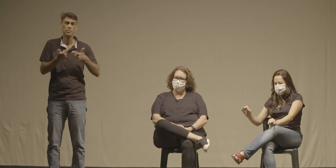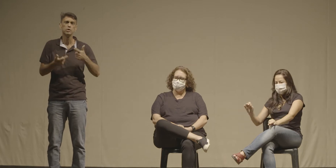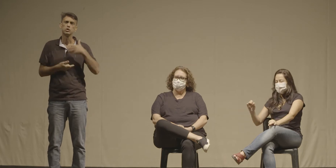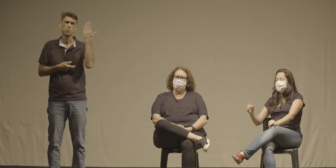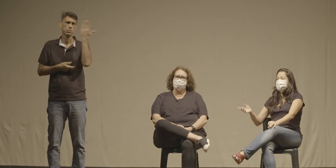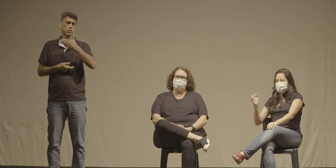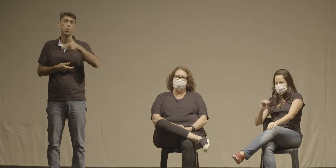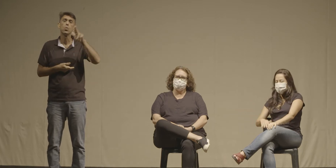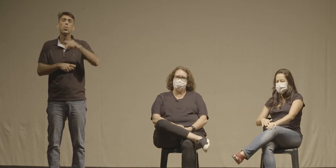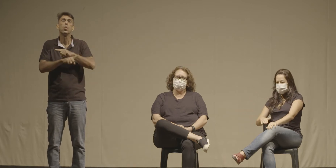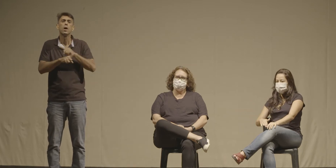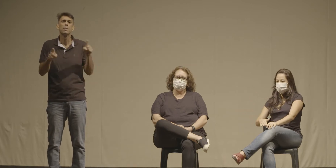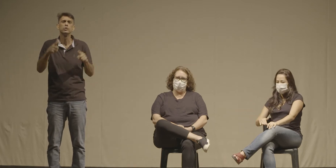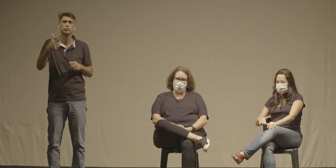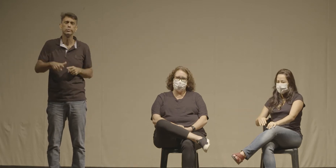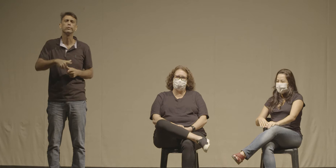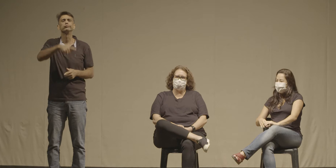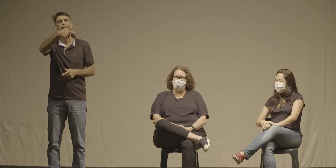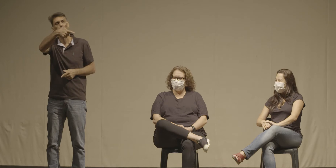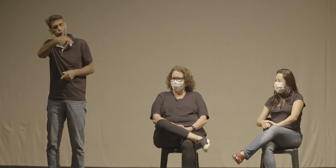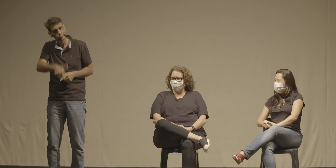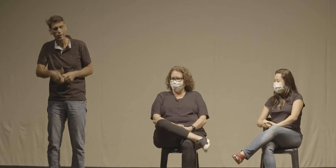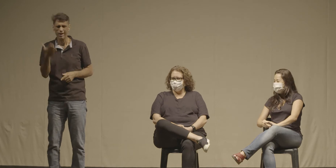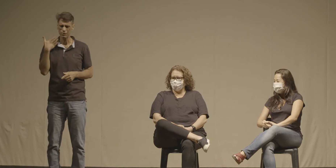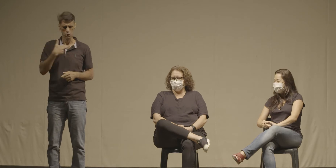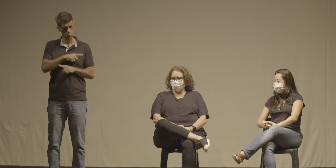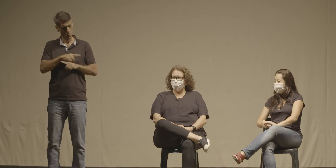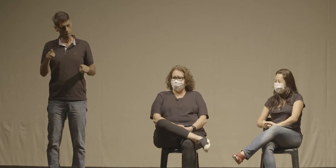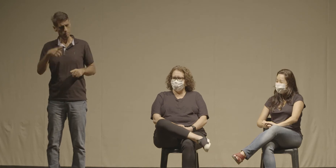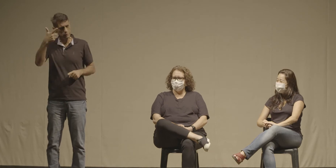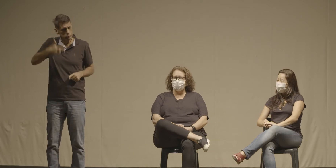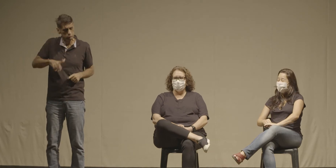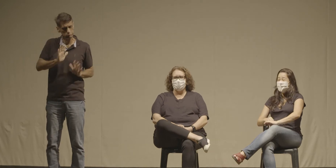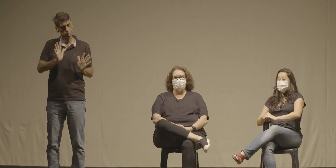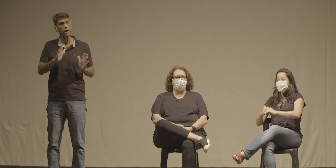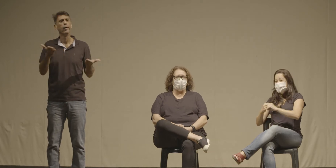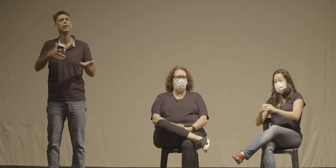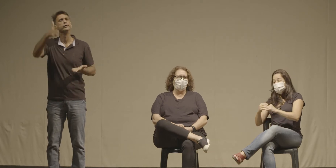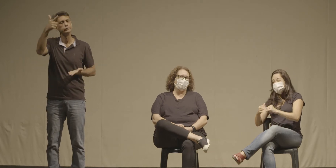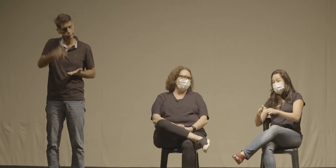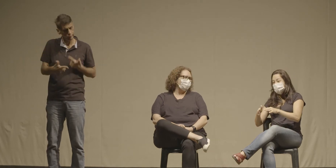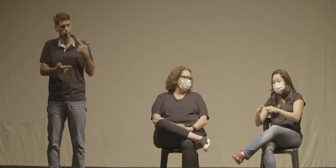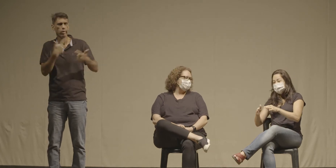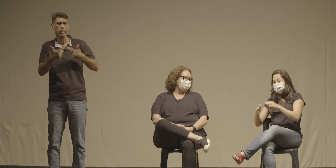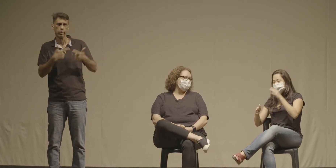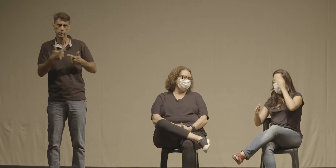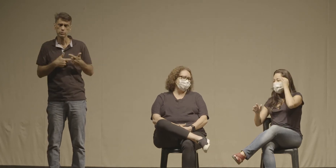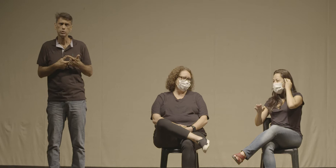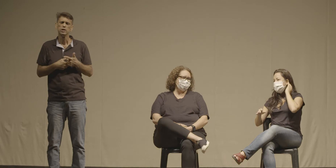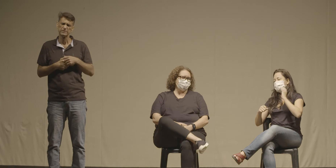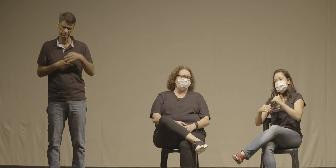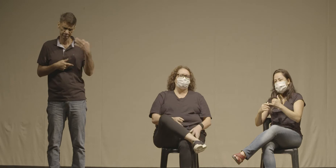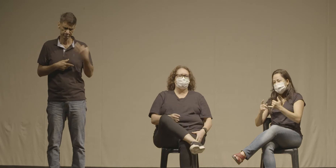fazer isso. Já estamos fazendo de novo. É. Então eu acho... Mas a gente jurou.